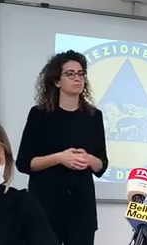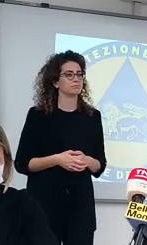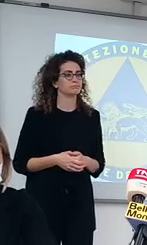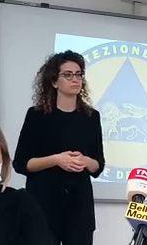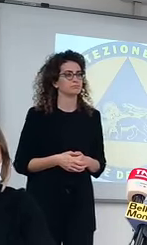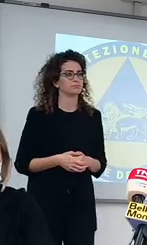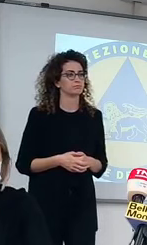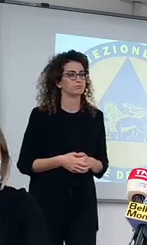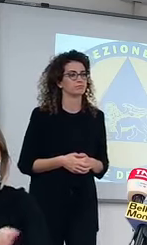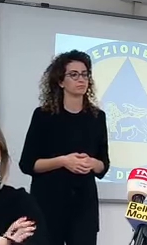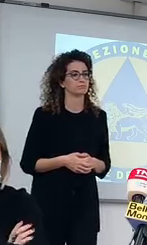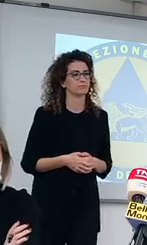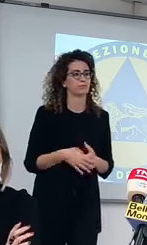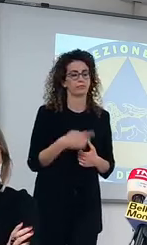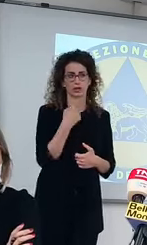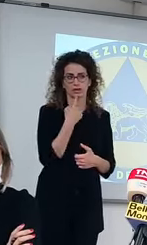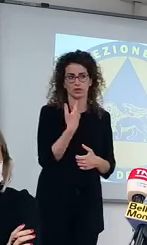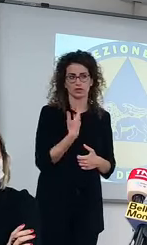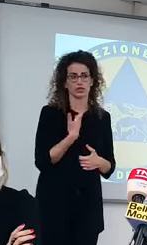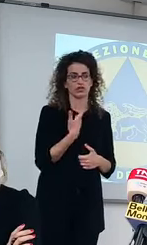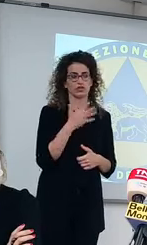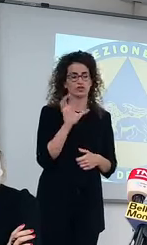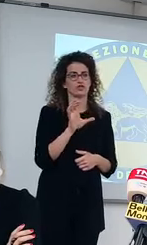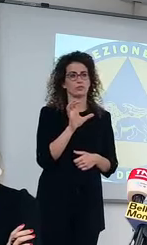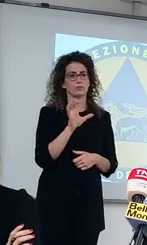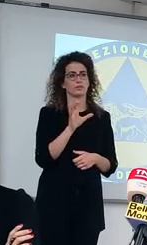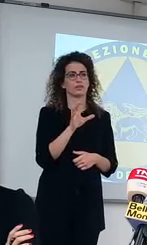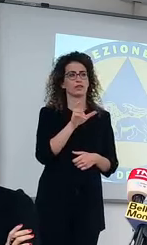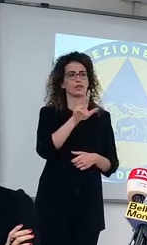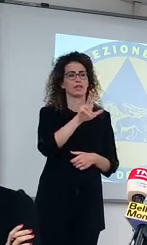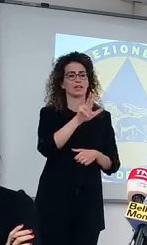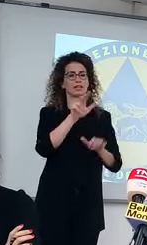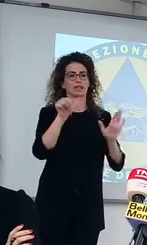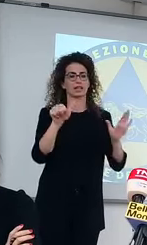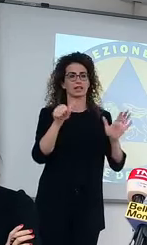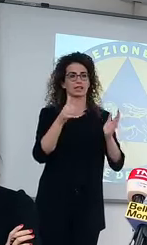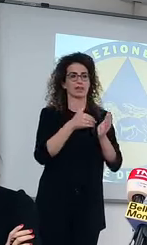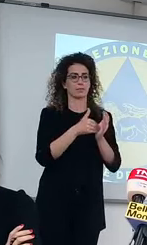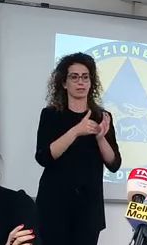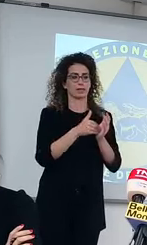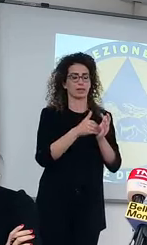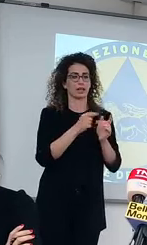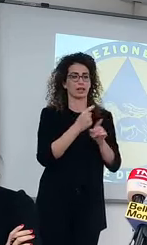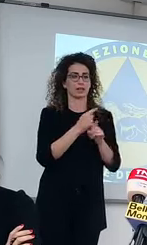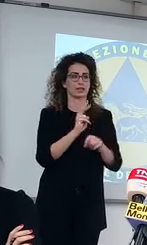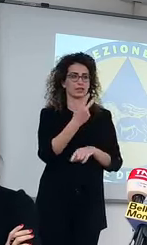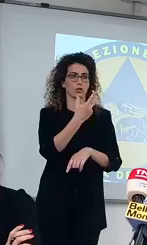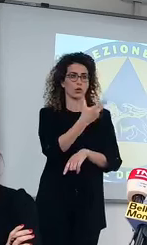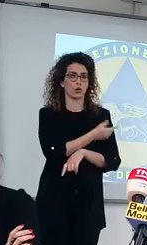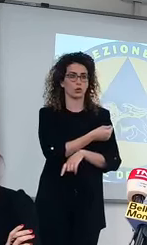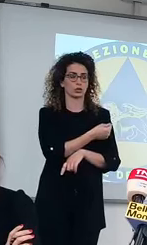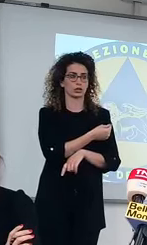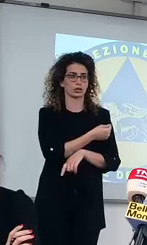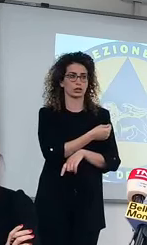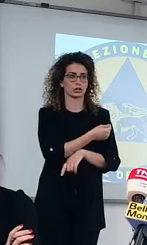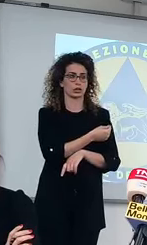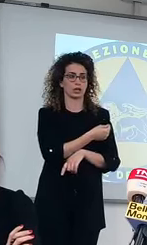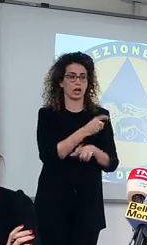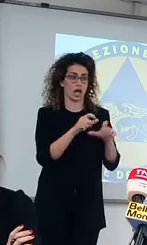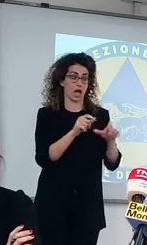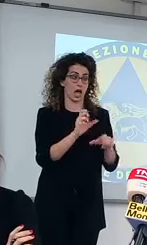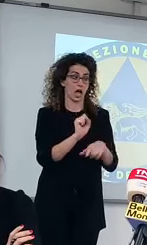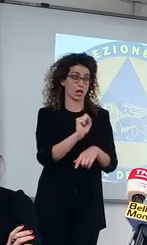ci diceva, sono circa 36.000 i richiami che saranno effettuati con